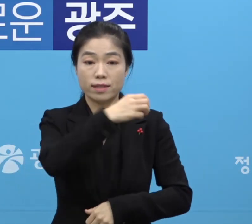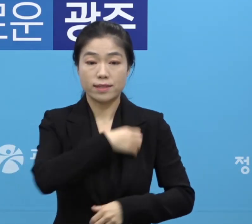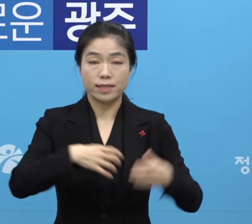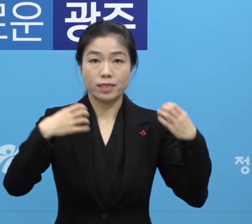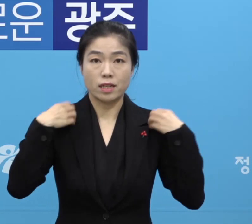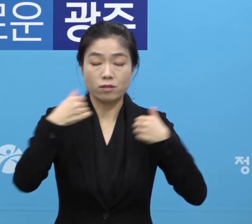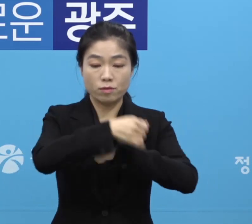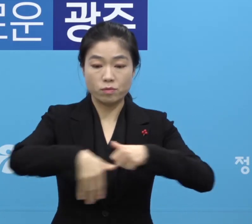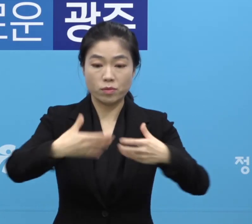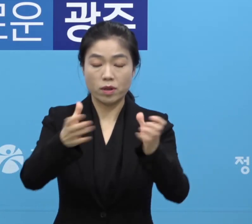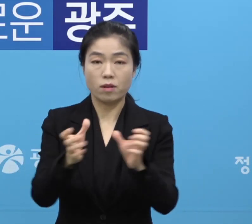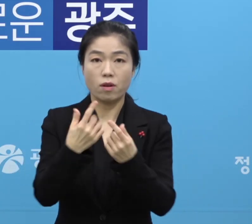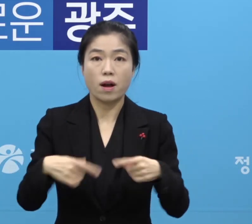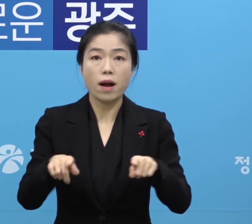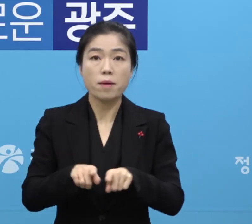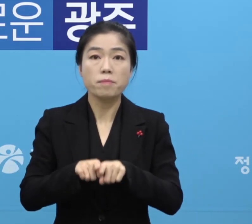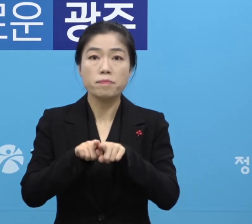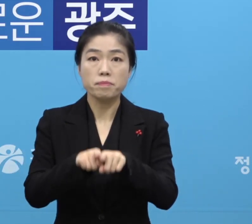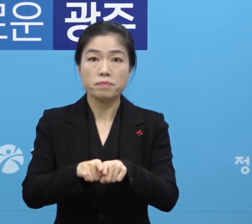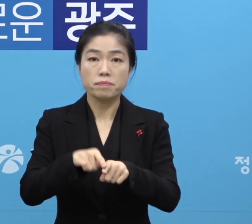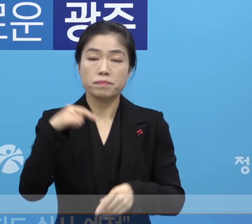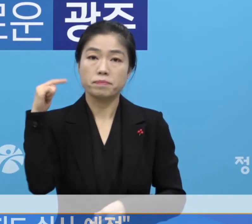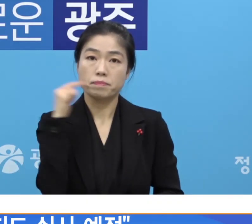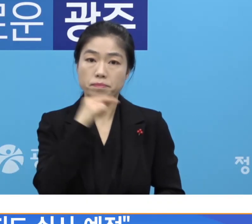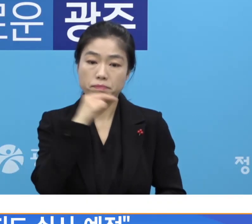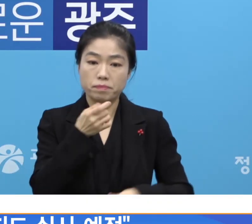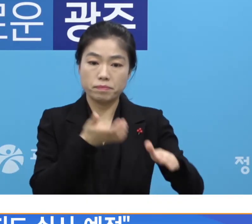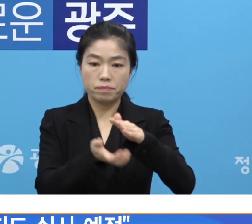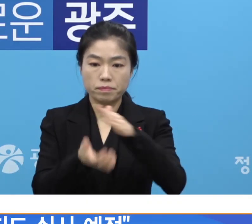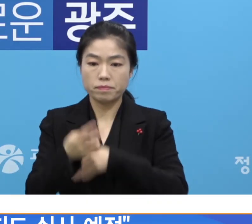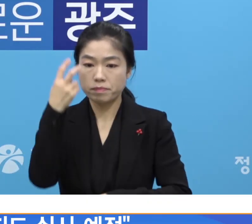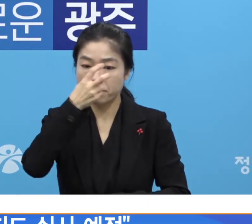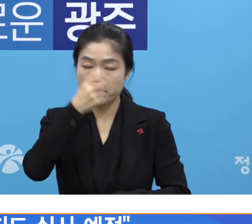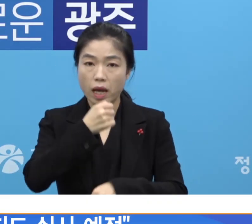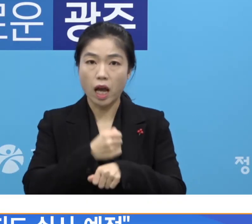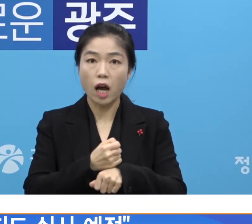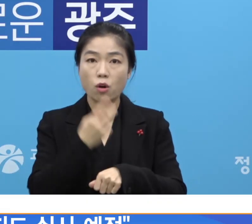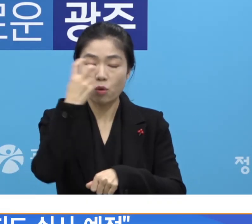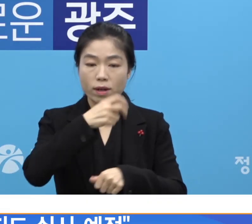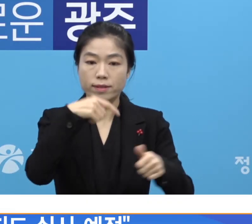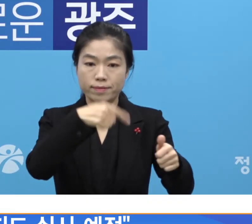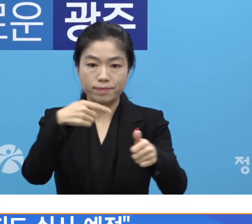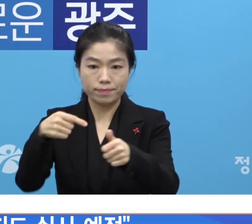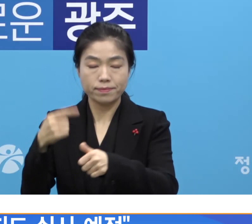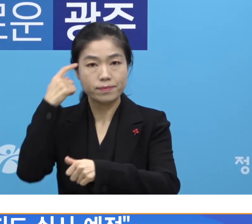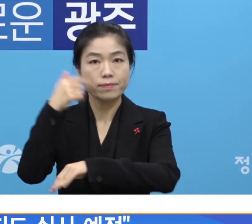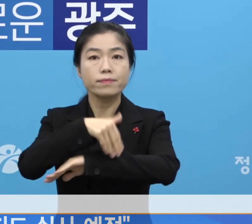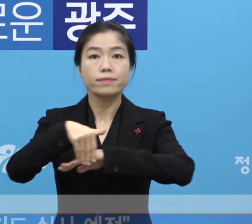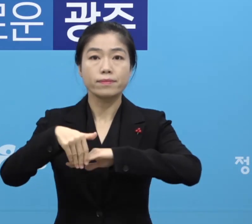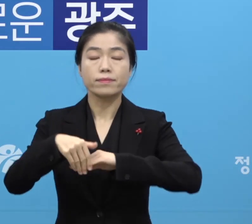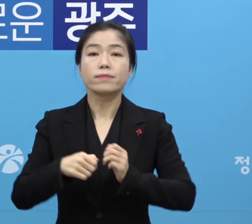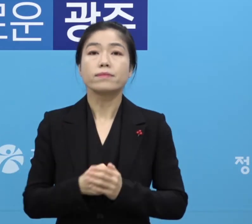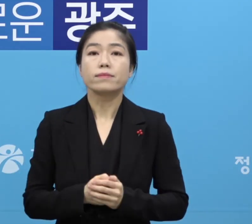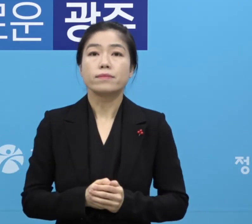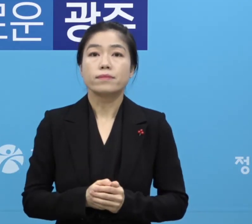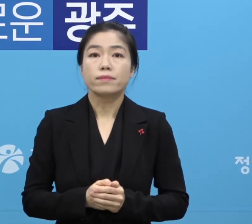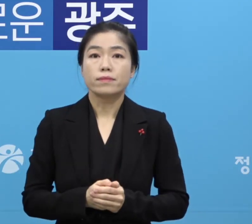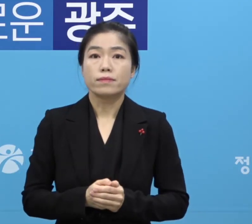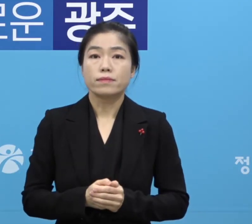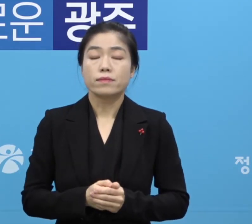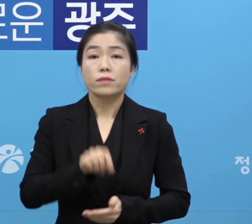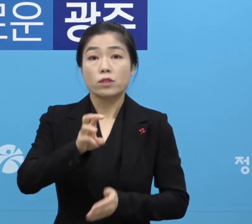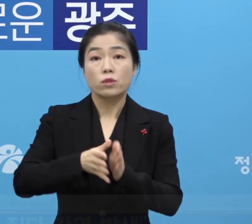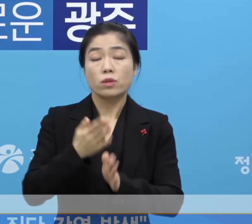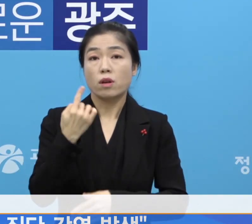및 유관기관과 함께 철저한 현장 점검 및 관리 지도를 실시하겠습니다.